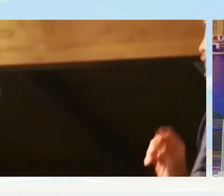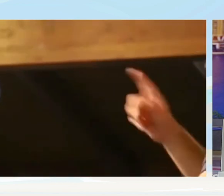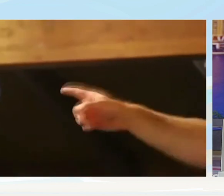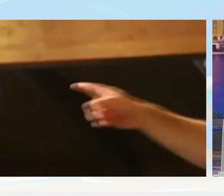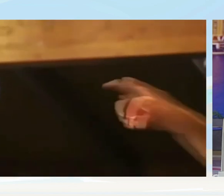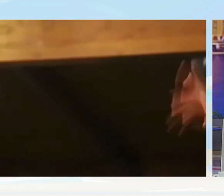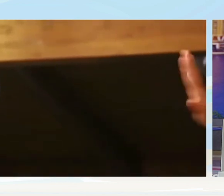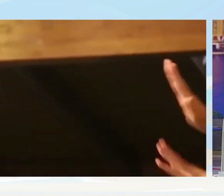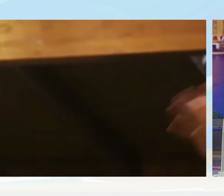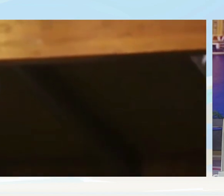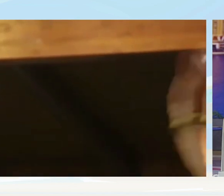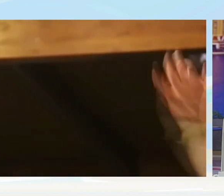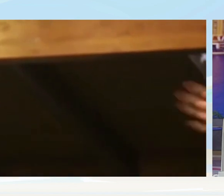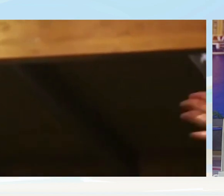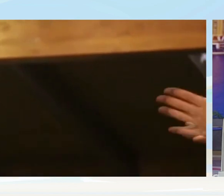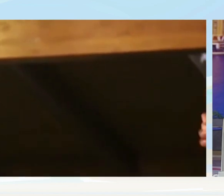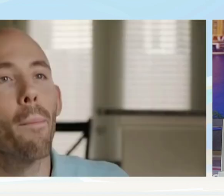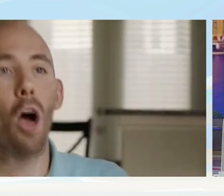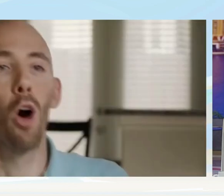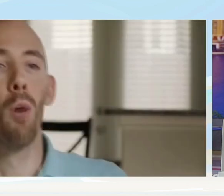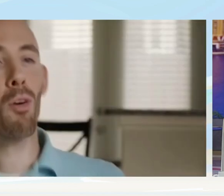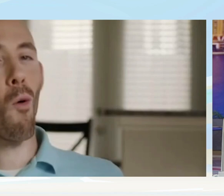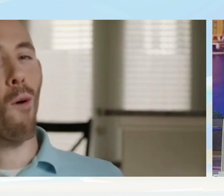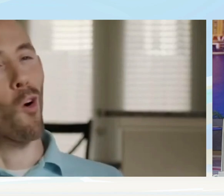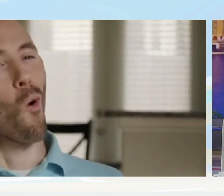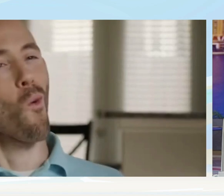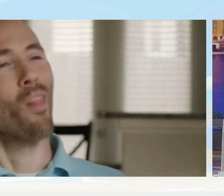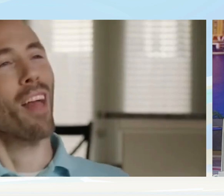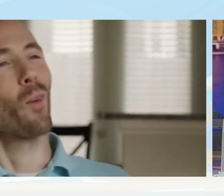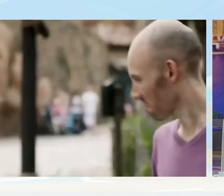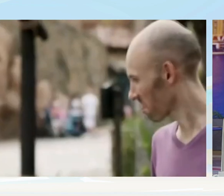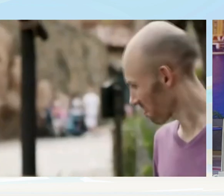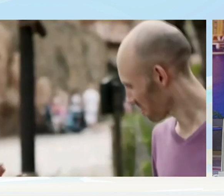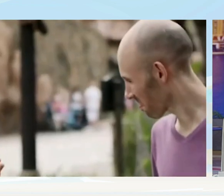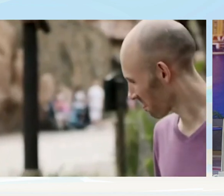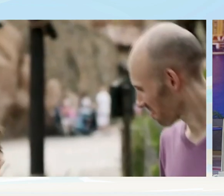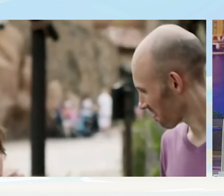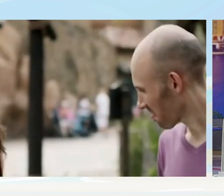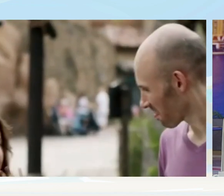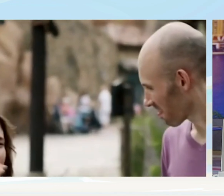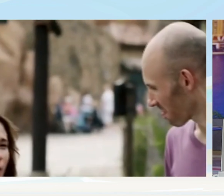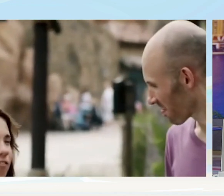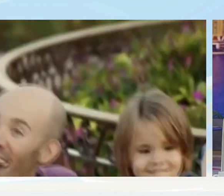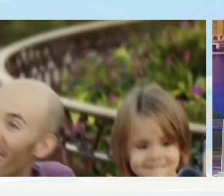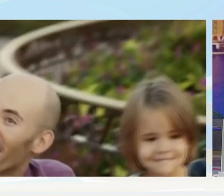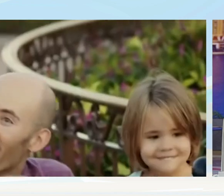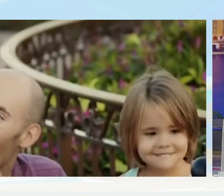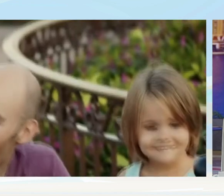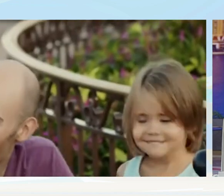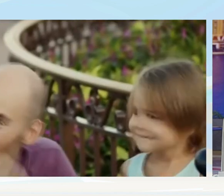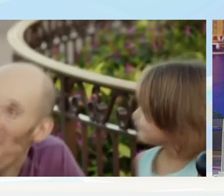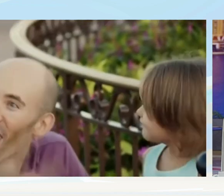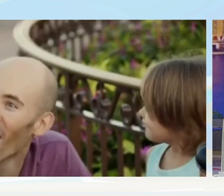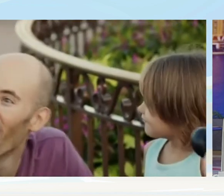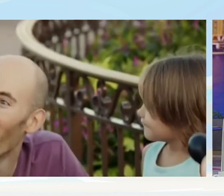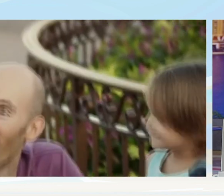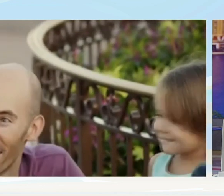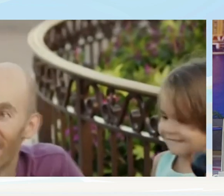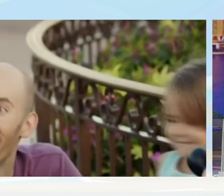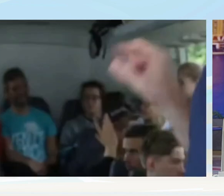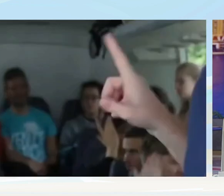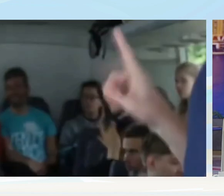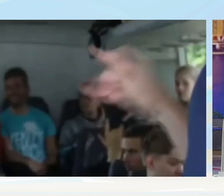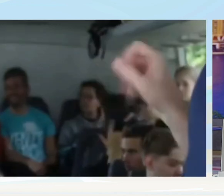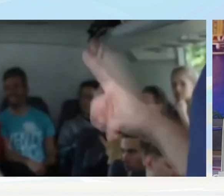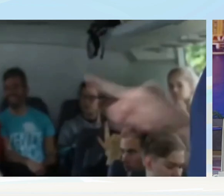القومي للاشخاص ذوي الاعاقه احنا بنعمل كمان دورات لتاهيل ورفع كفاءه الاشخاص ذوي الاعاقه بمختلف انواع الاعاقات، ويمكن نكون